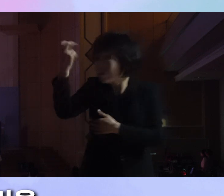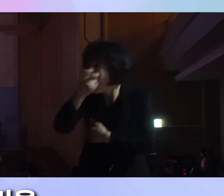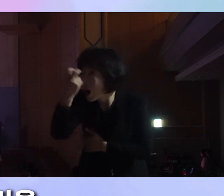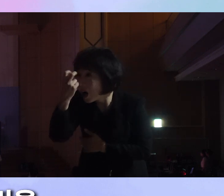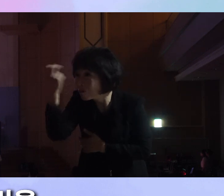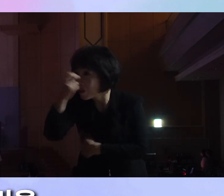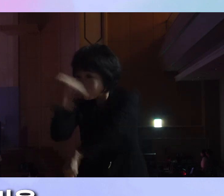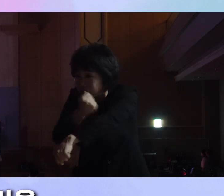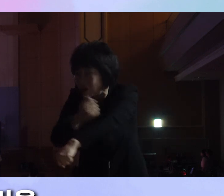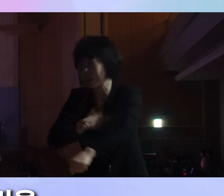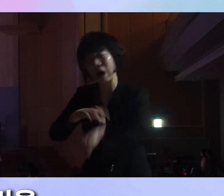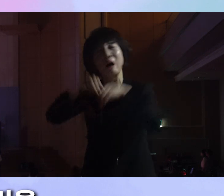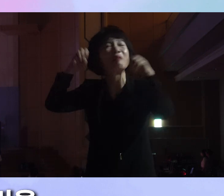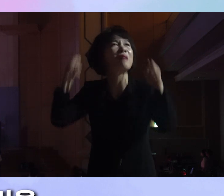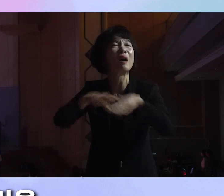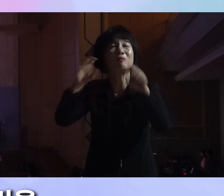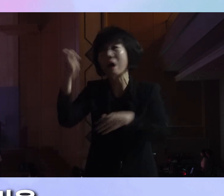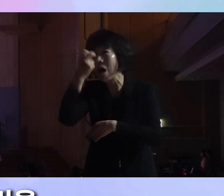헛되이